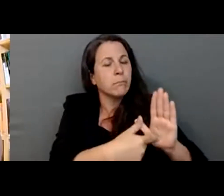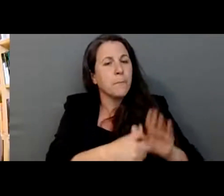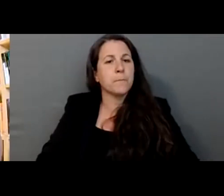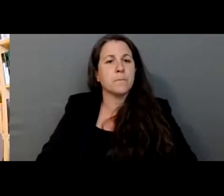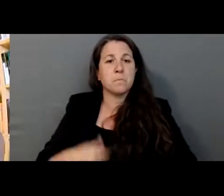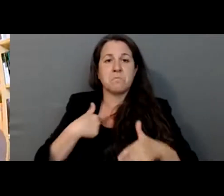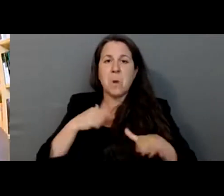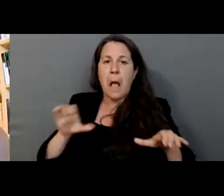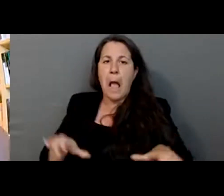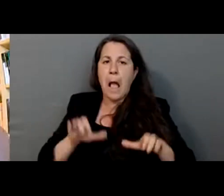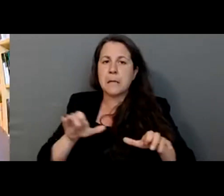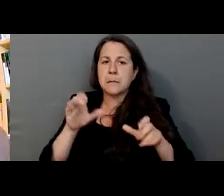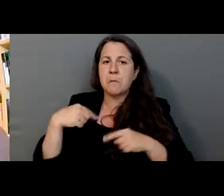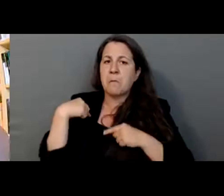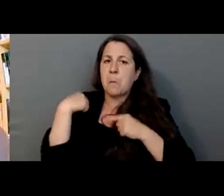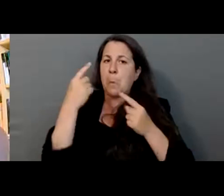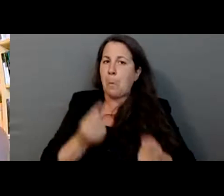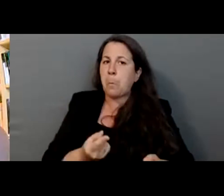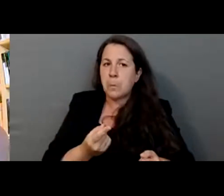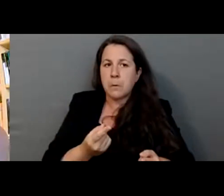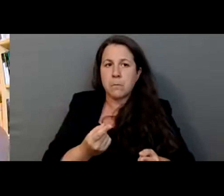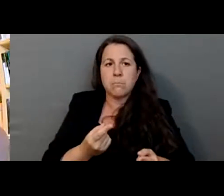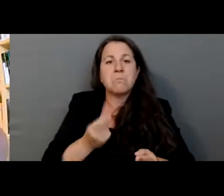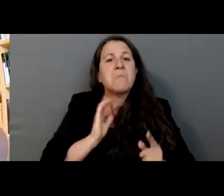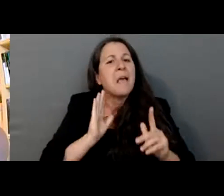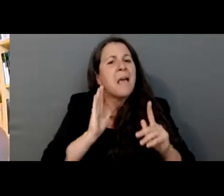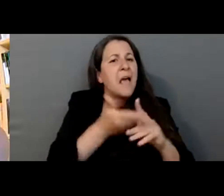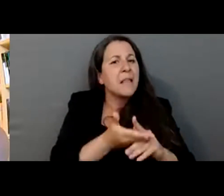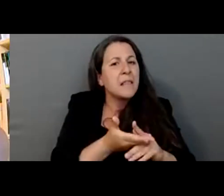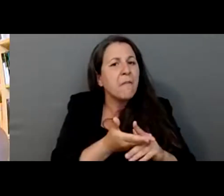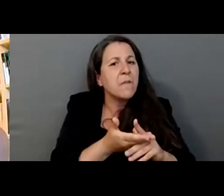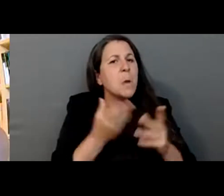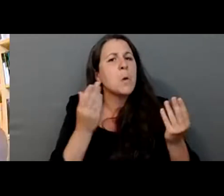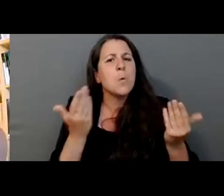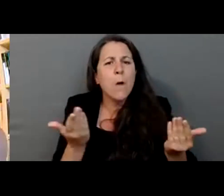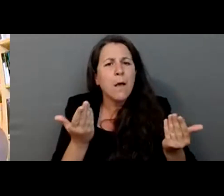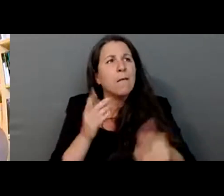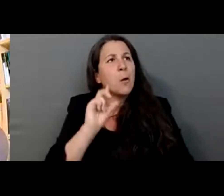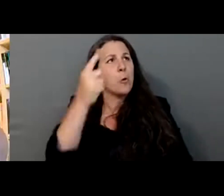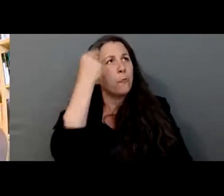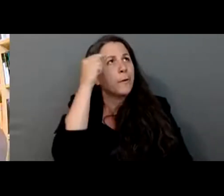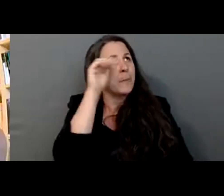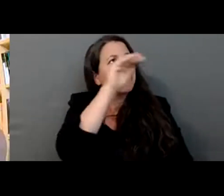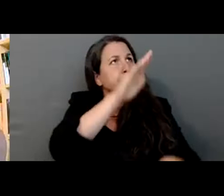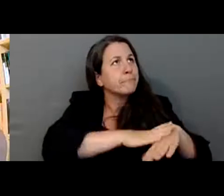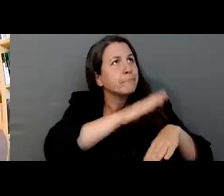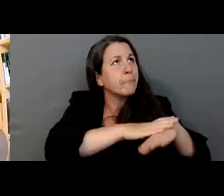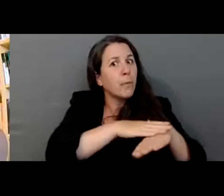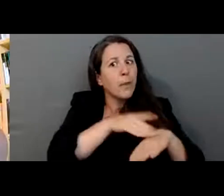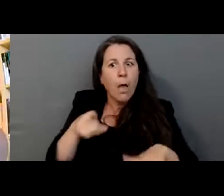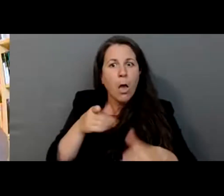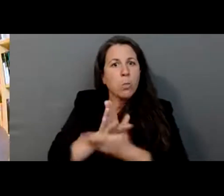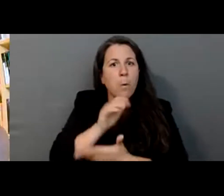différentes manières. Elle intervient notamment auprès des instances gouvernementales pour dénoncer des situations de violation de